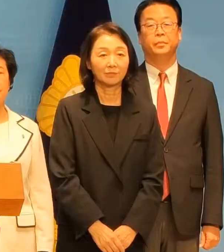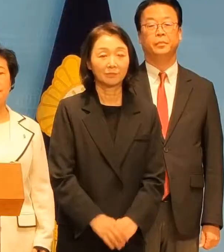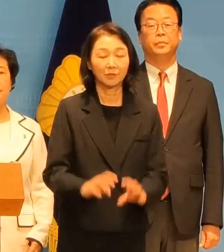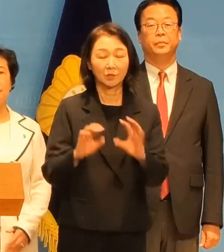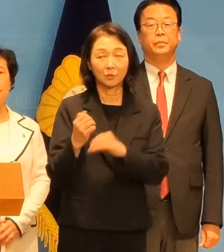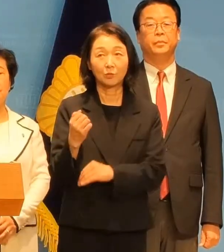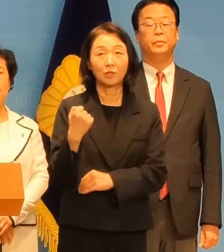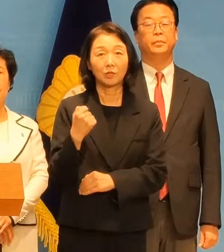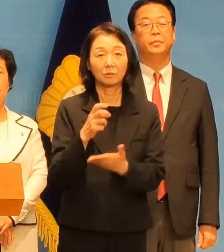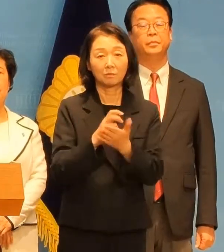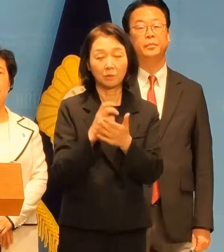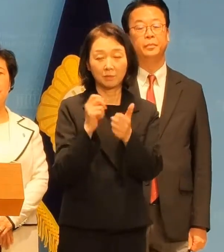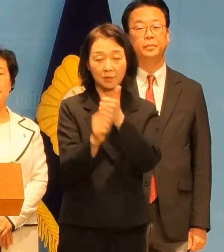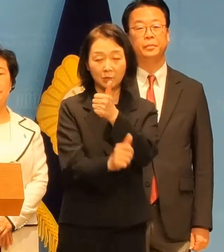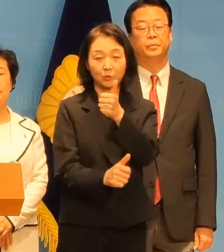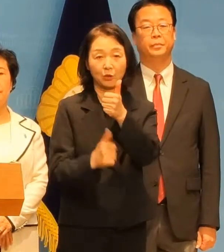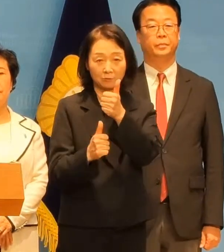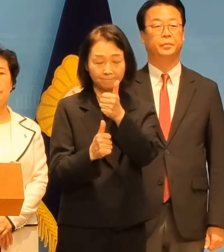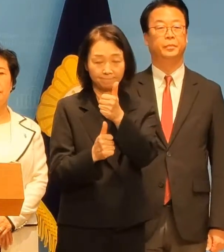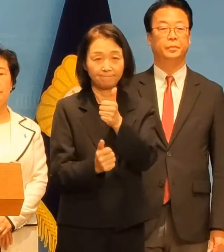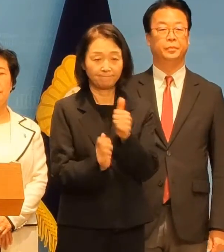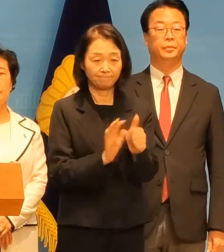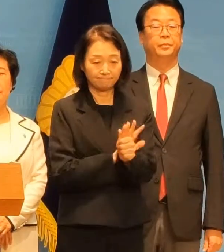국민의힘 법사위 위원들입니다.